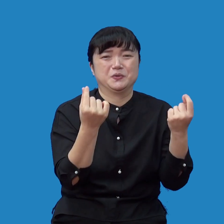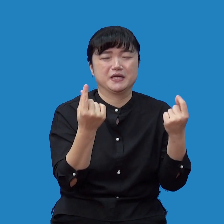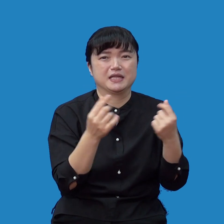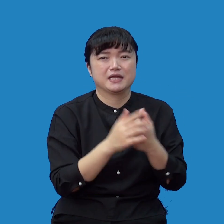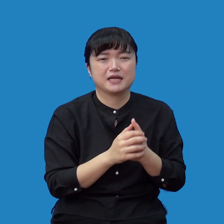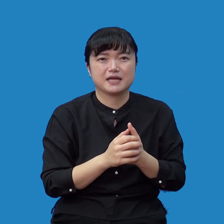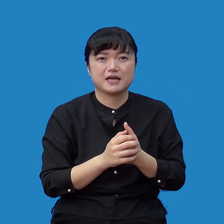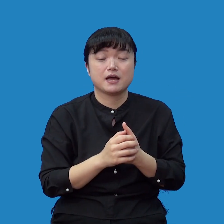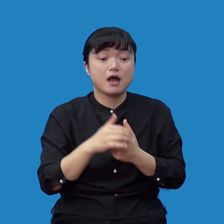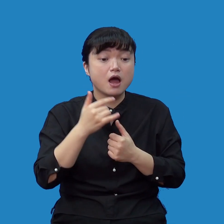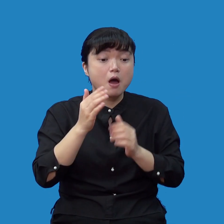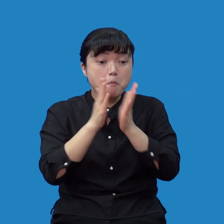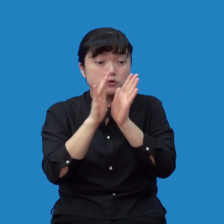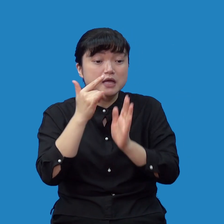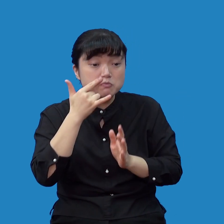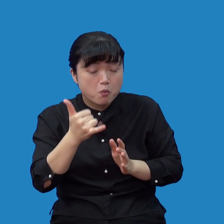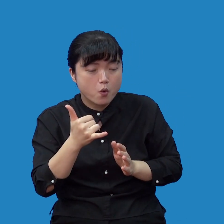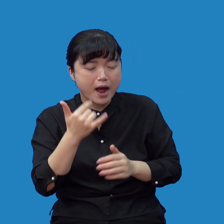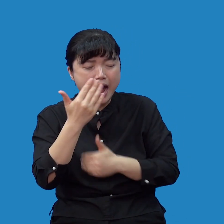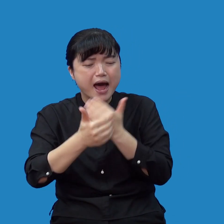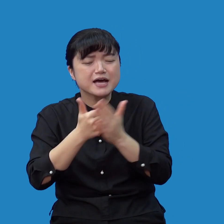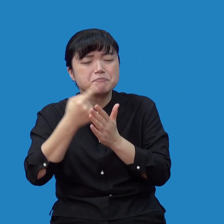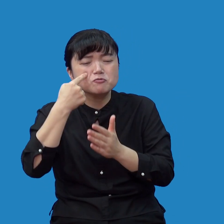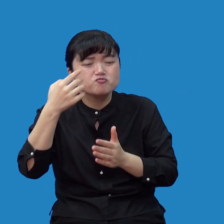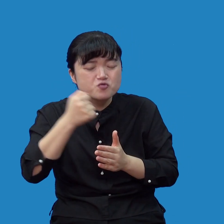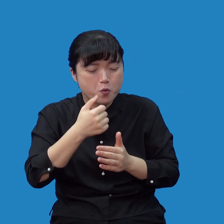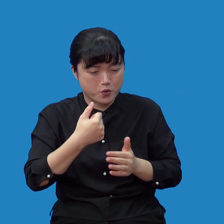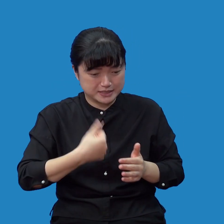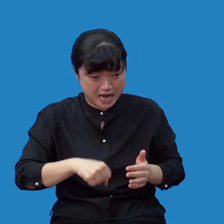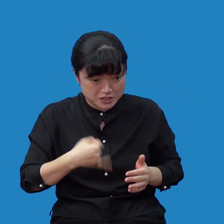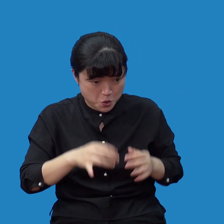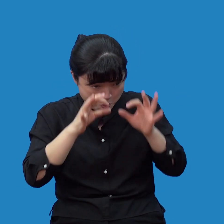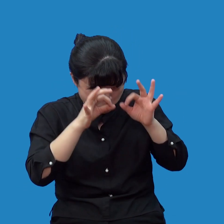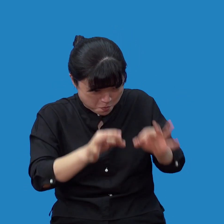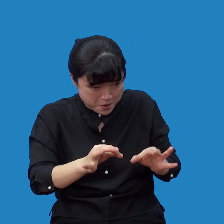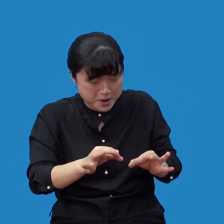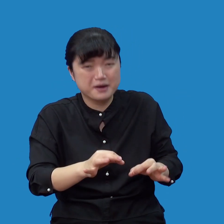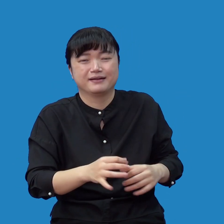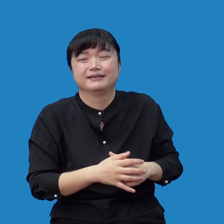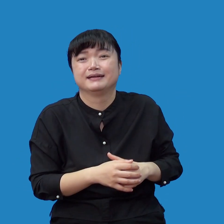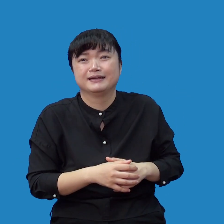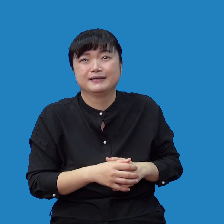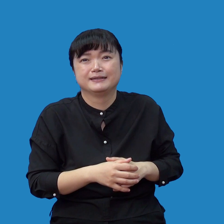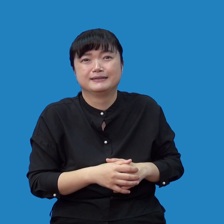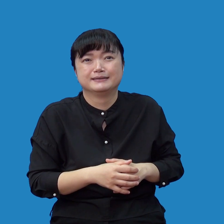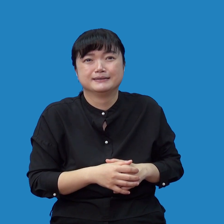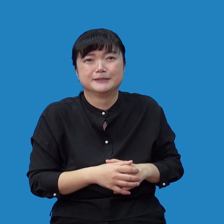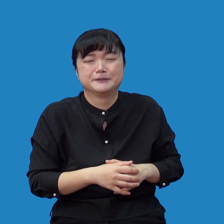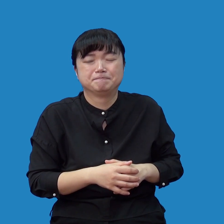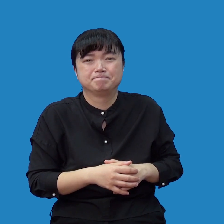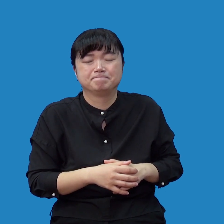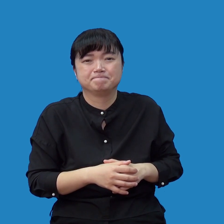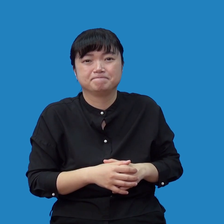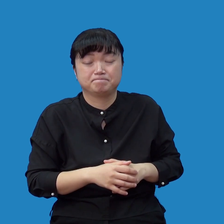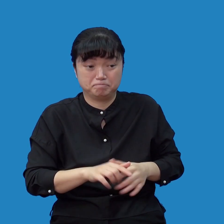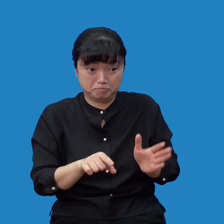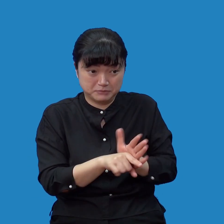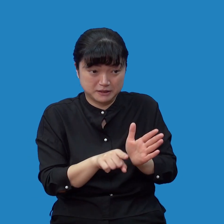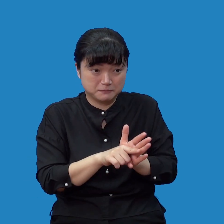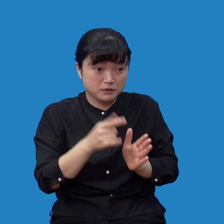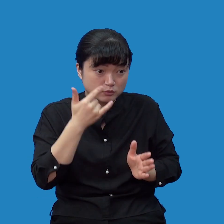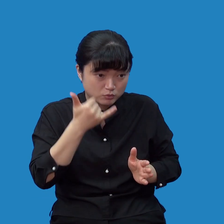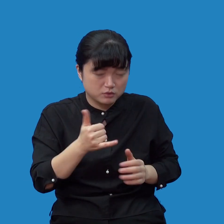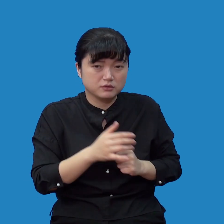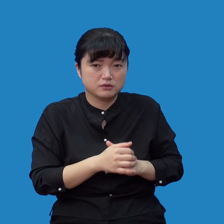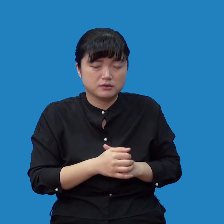모세의 부모가 하나님의 눈으로 그 아기를 바라보았다, 이 말이죠. 우리 믿음의 부모는 자녀들